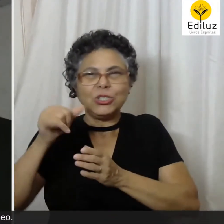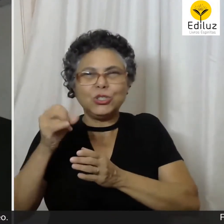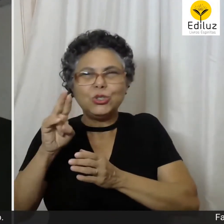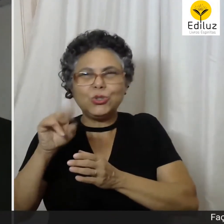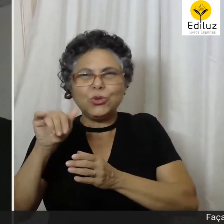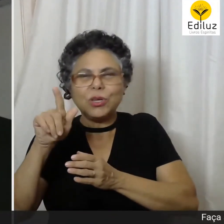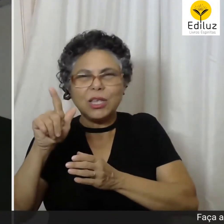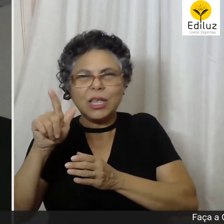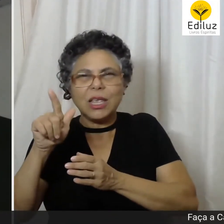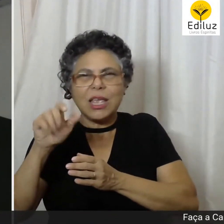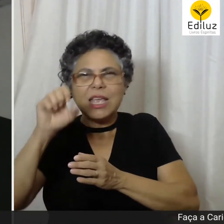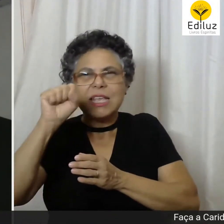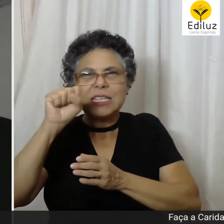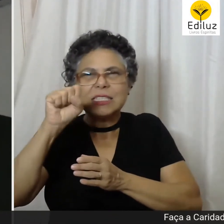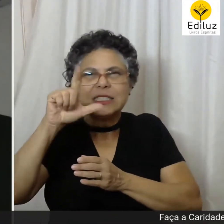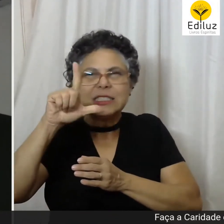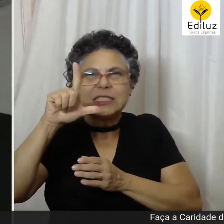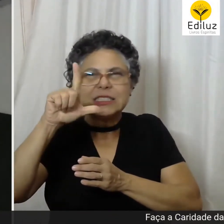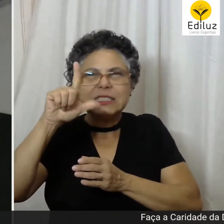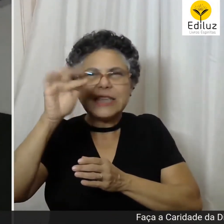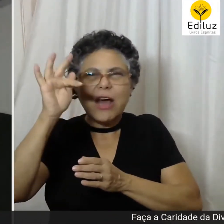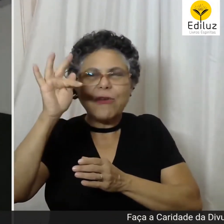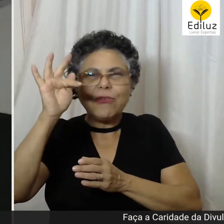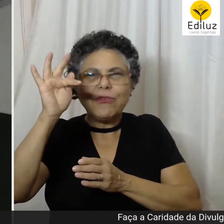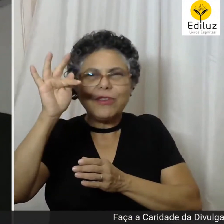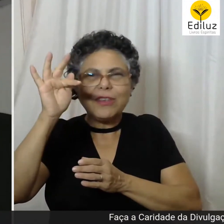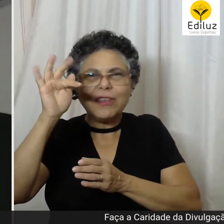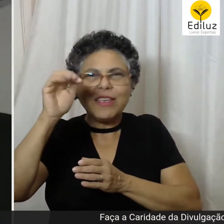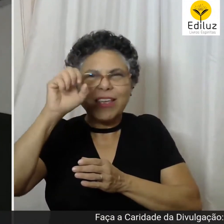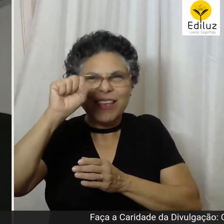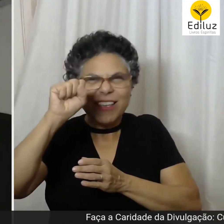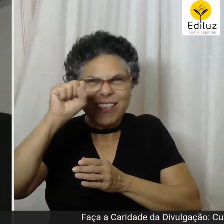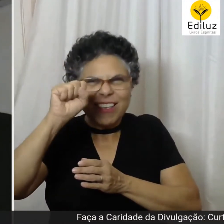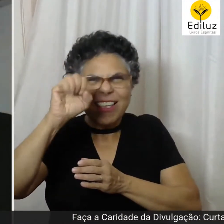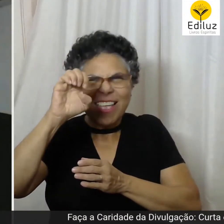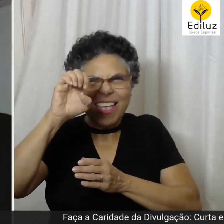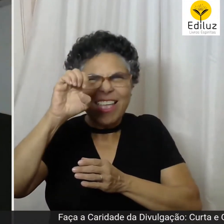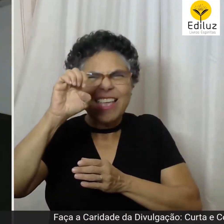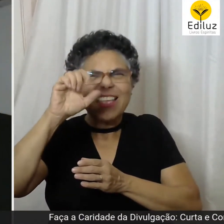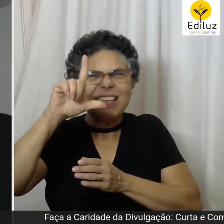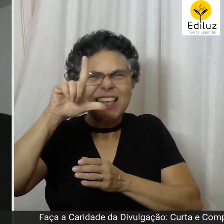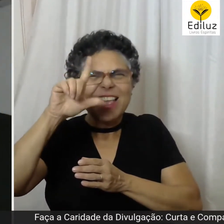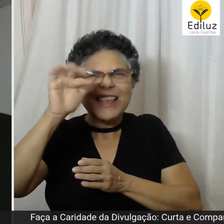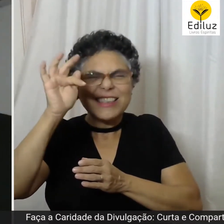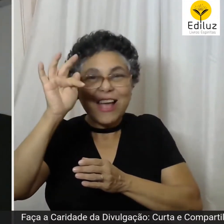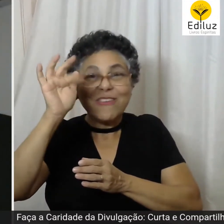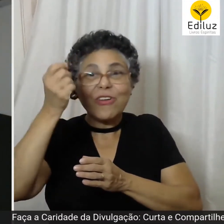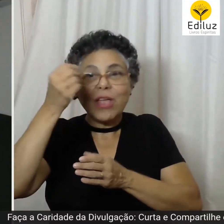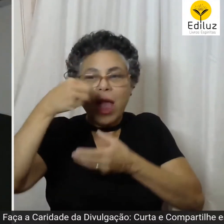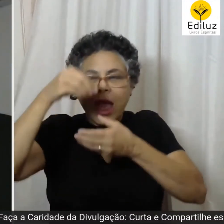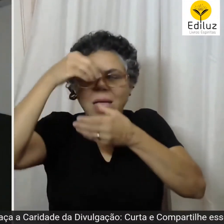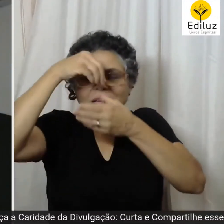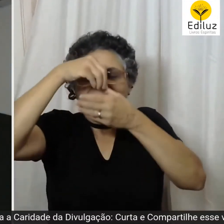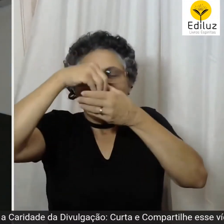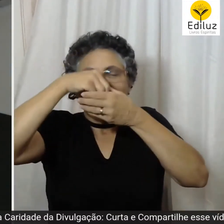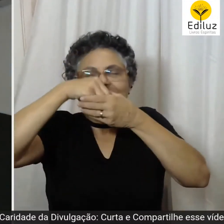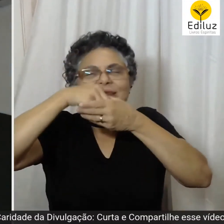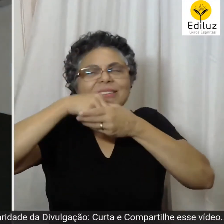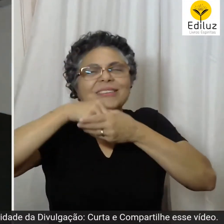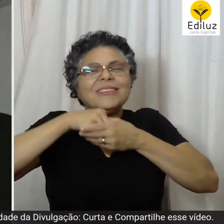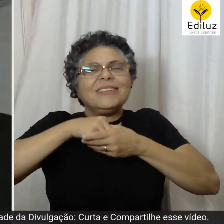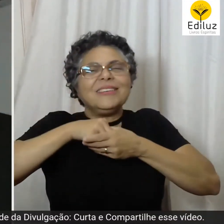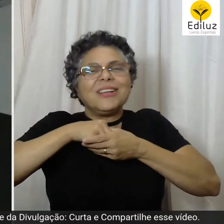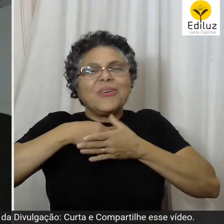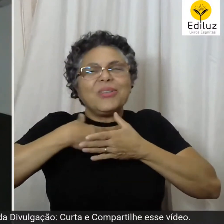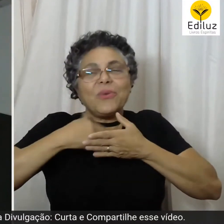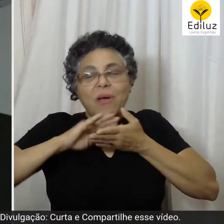que é o self, estruturante. É aquela essência divina que está na nossa psique e que quando a gente se afasta